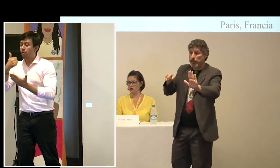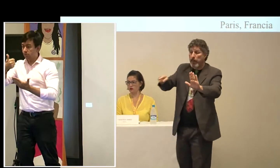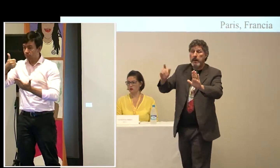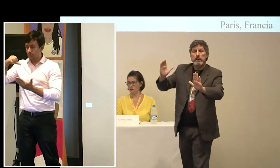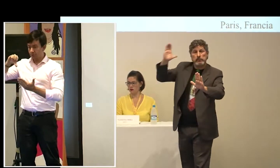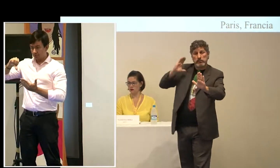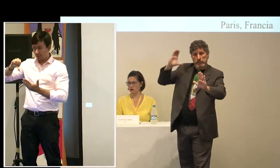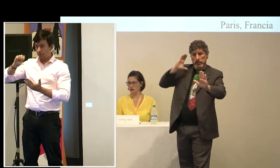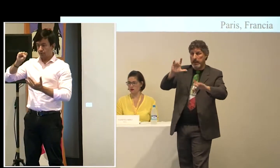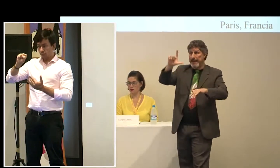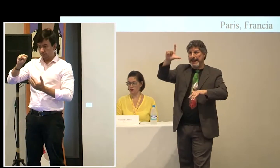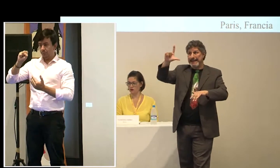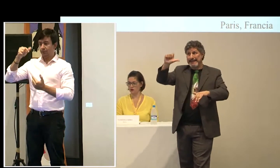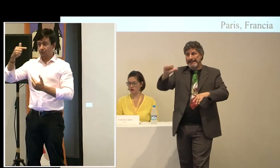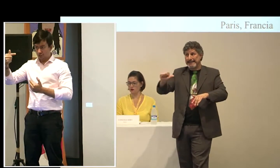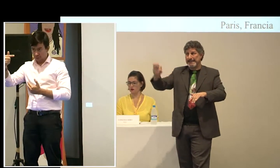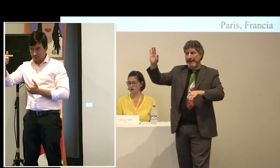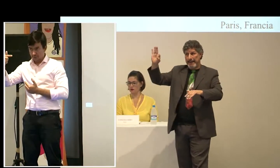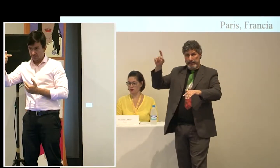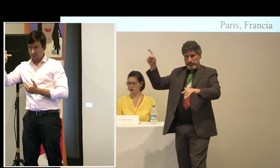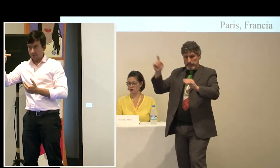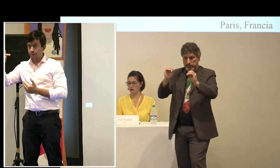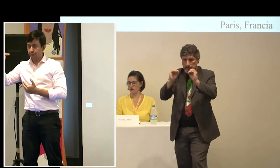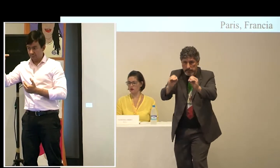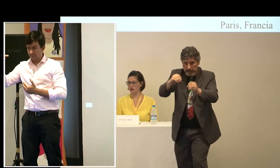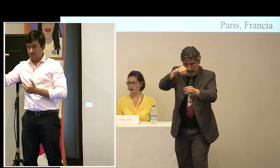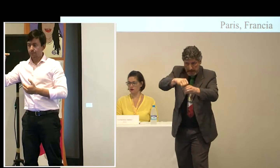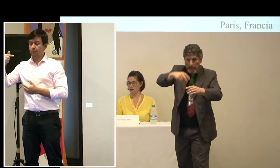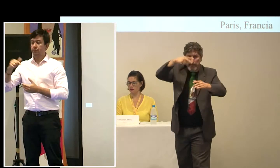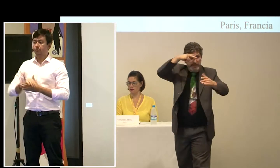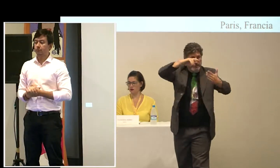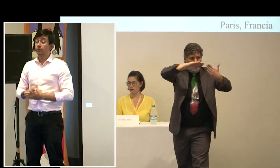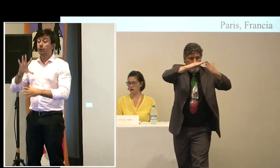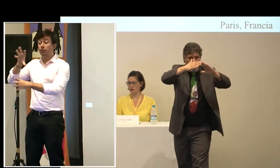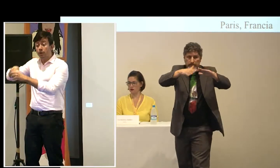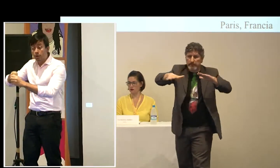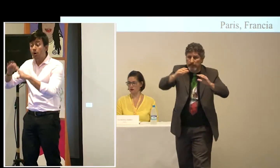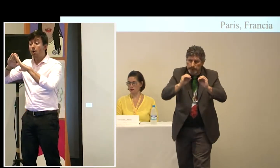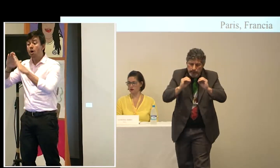Nós temos relatos que em 1987